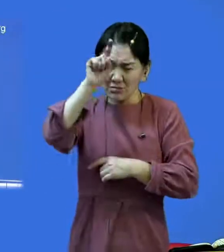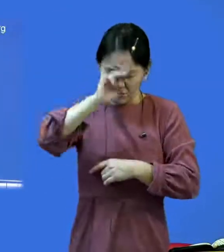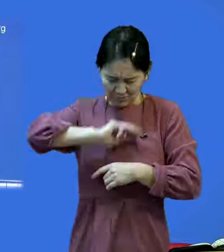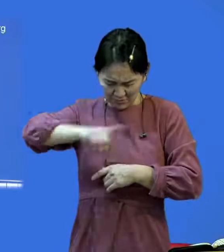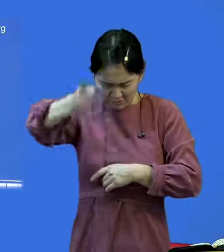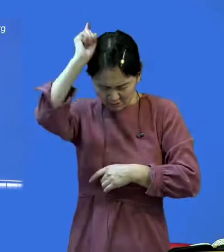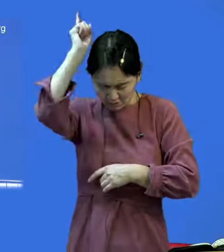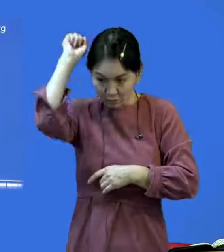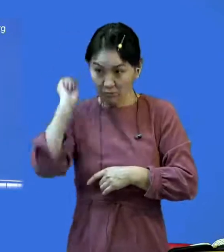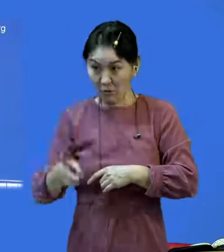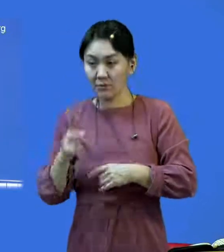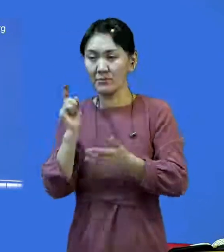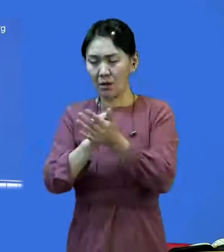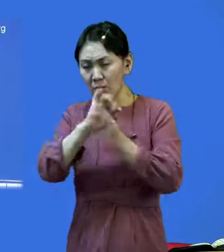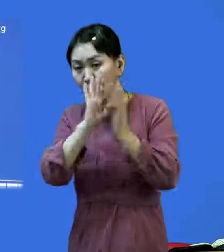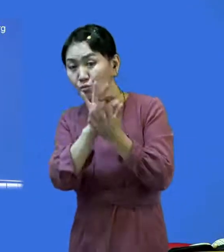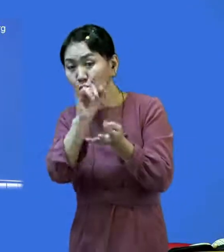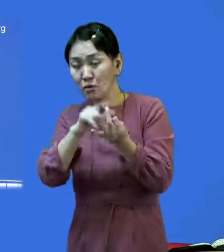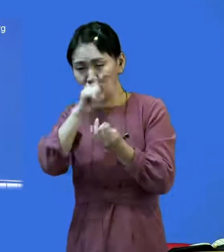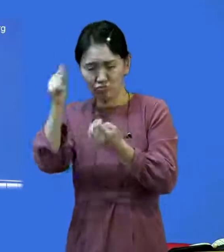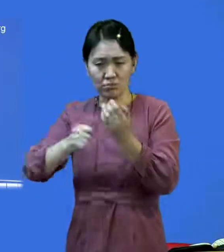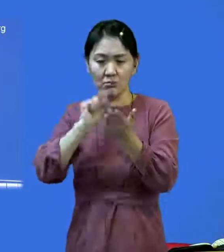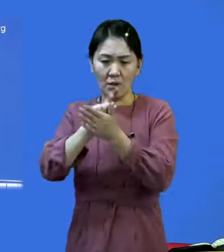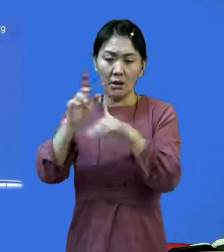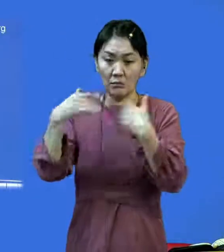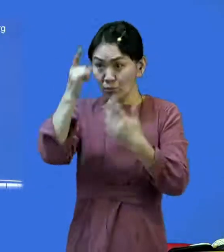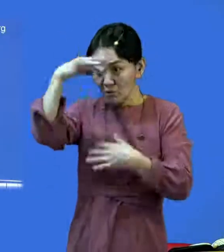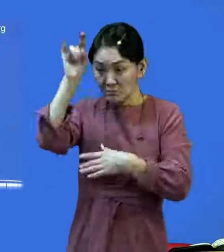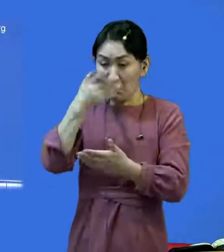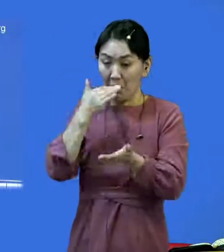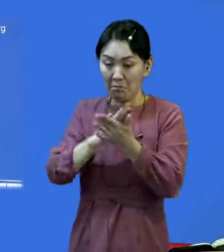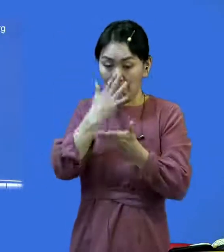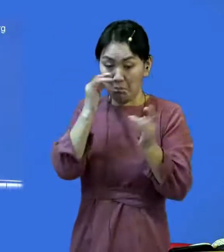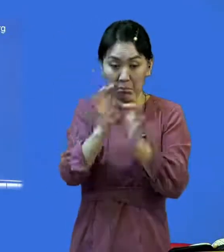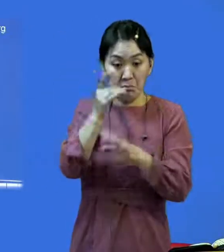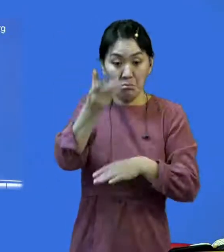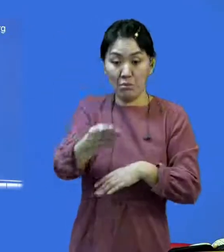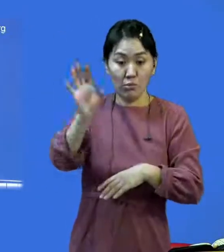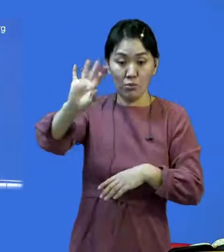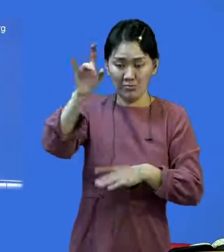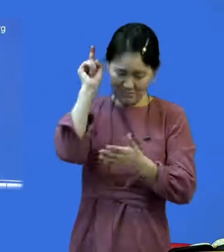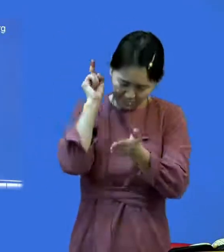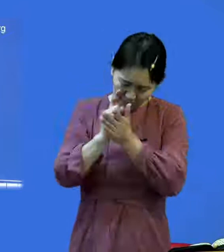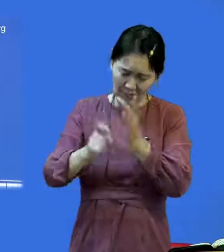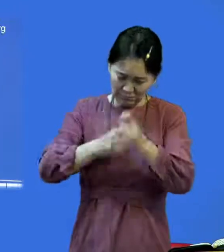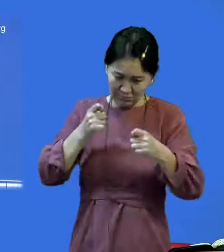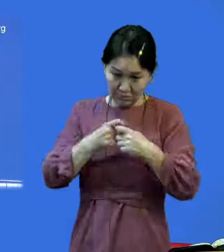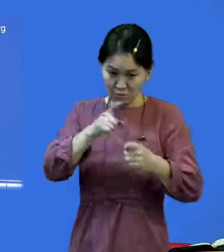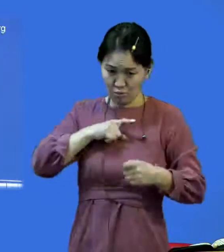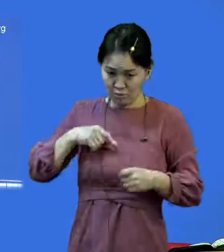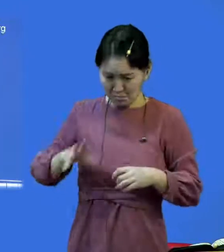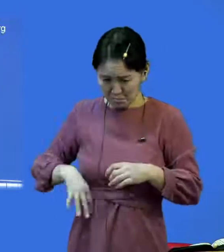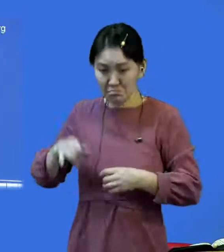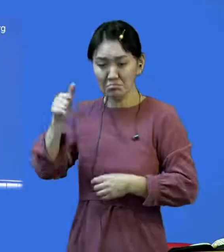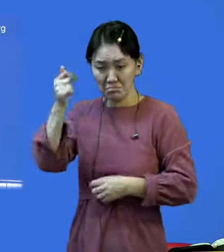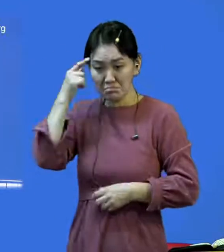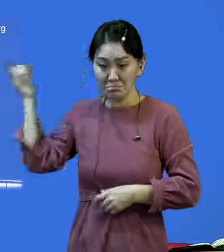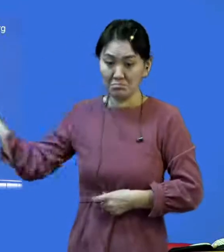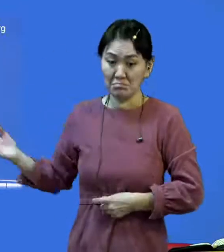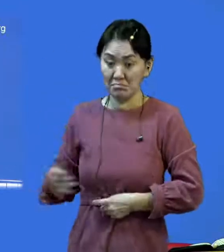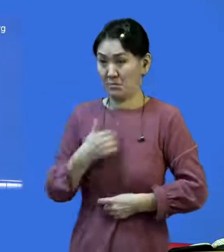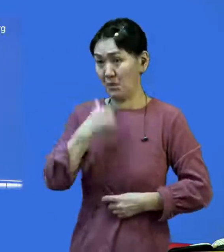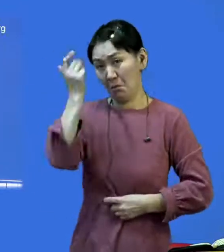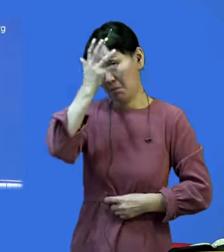Бурхан бол амлалтаа сахидаг нэгэн. Гарцаагүй сахидаг нэгэн бай. За би бол түүнийг мэдж байгаа. Үүнд